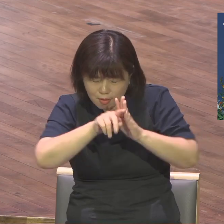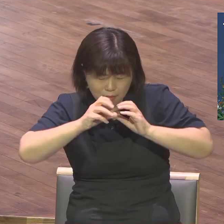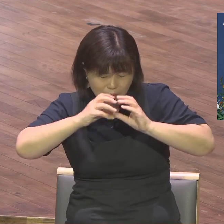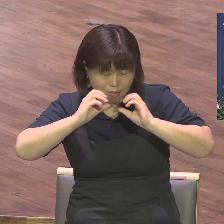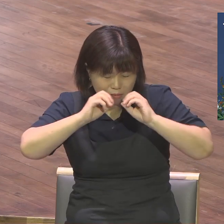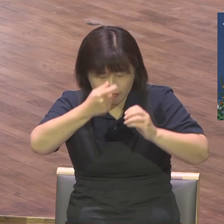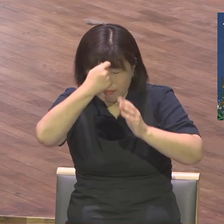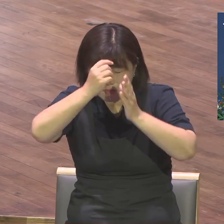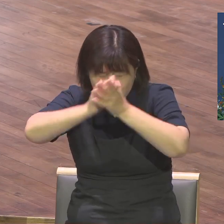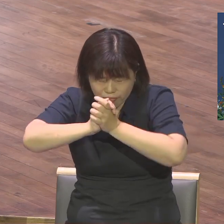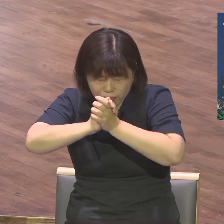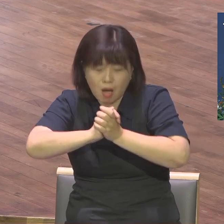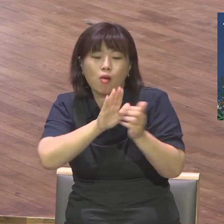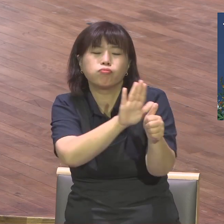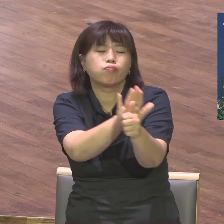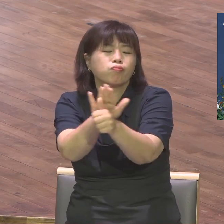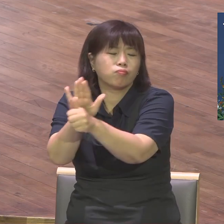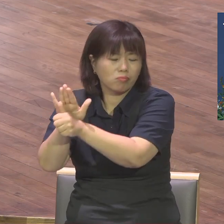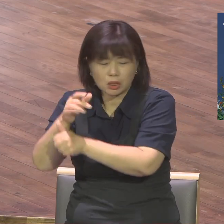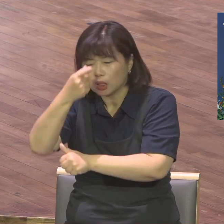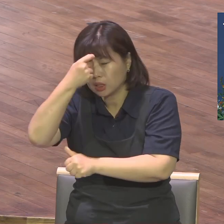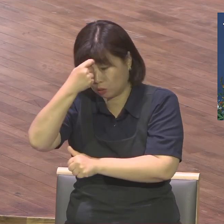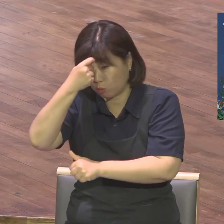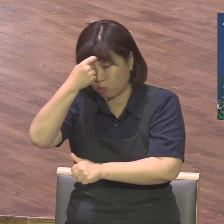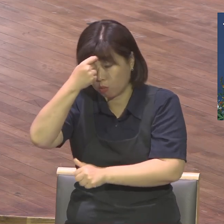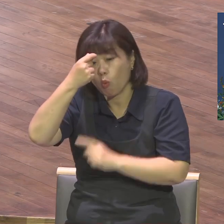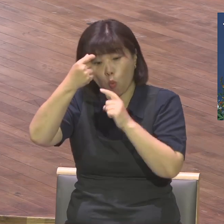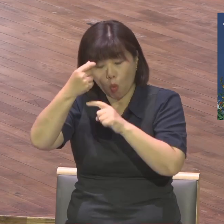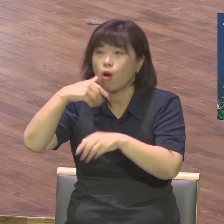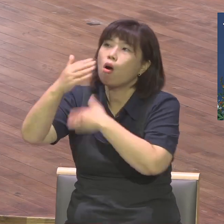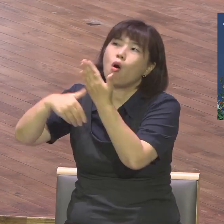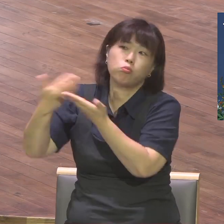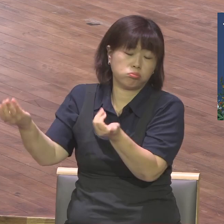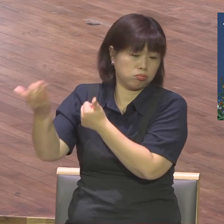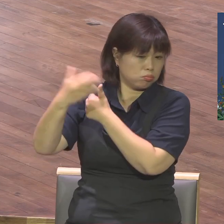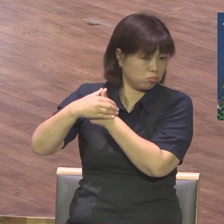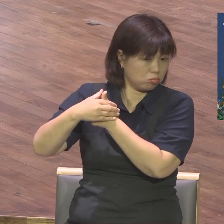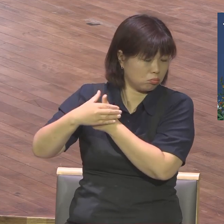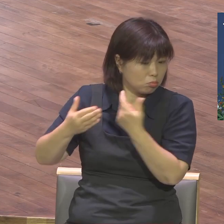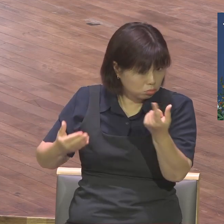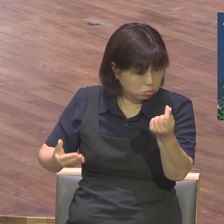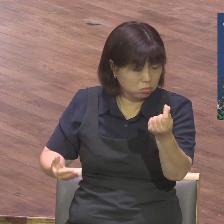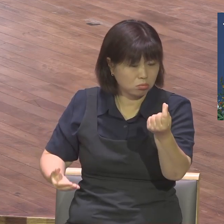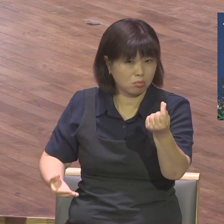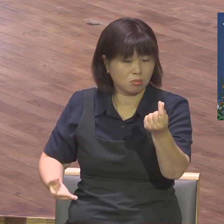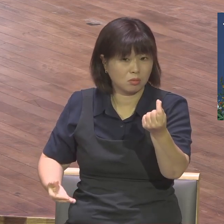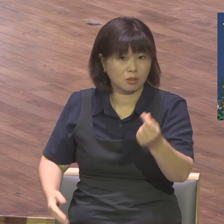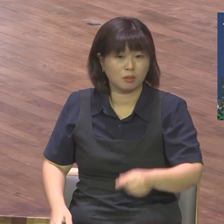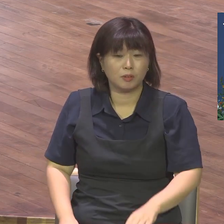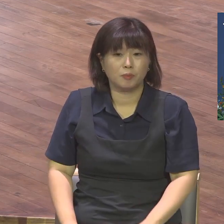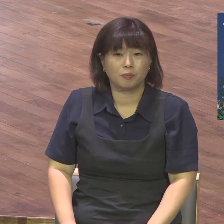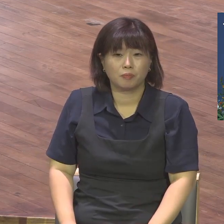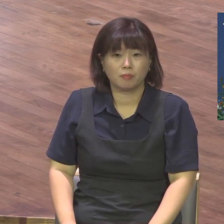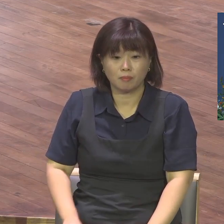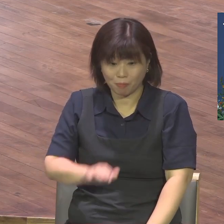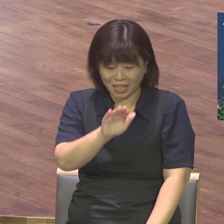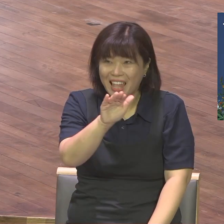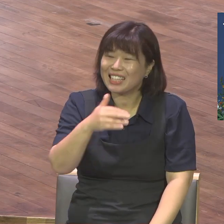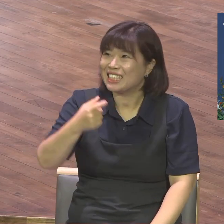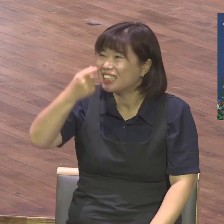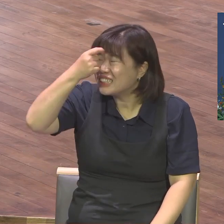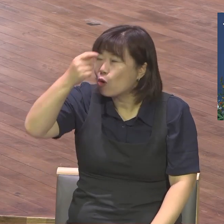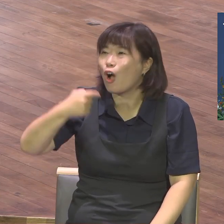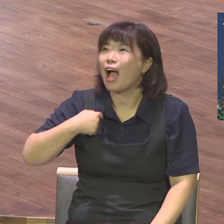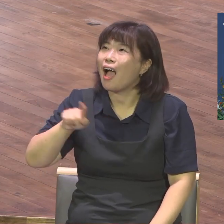위해서 기도해야 된다는 얘기지. 아멘. 여러분 기도해야 됩니다. 그래야 하나님 여러분 다른 거 구하지 않은 거 다